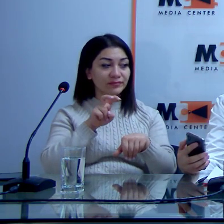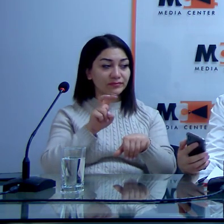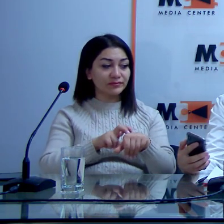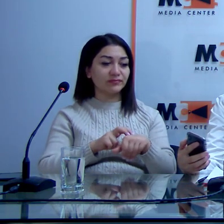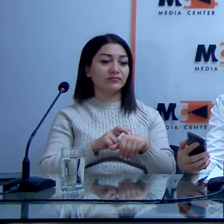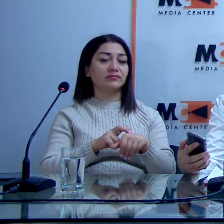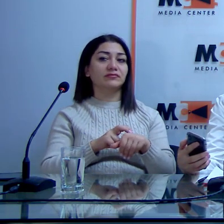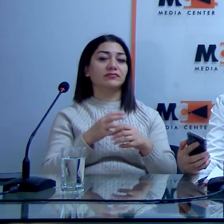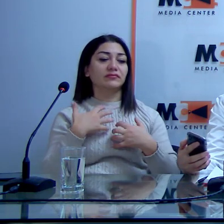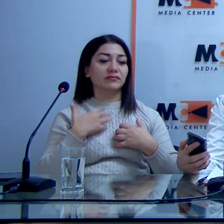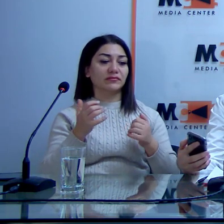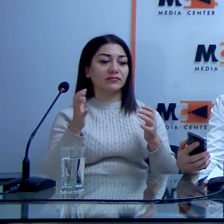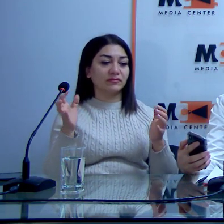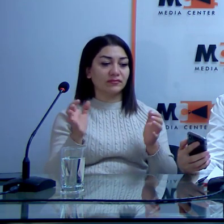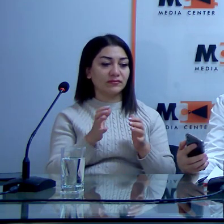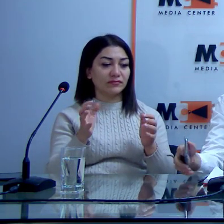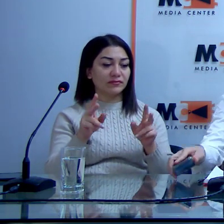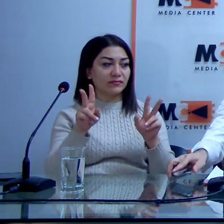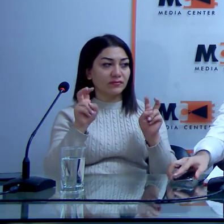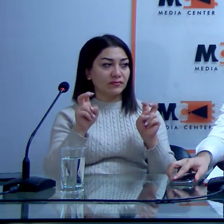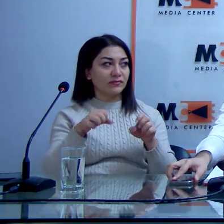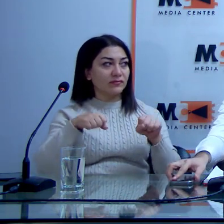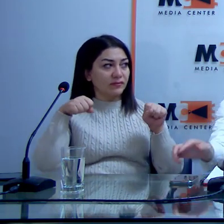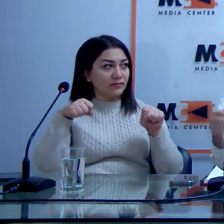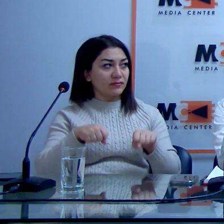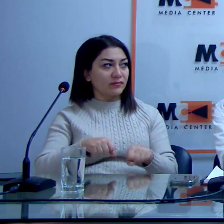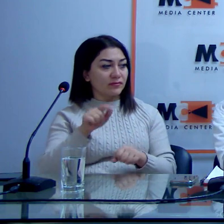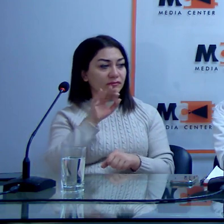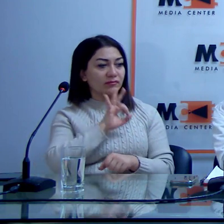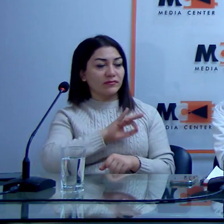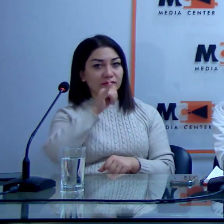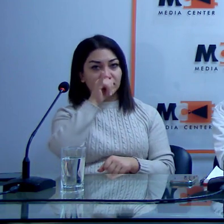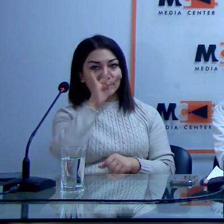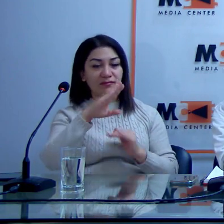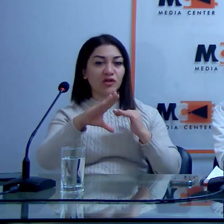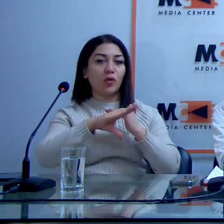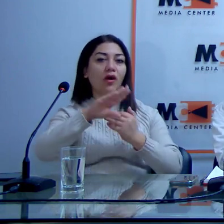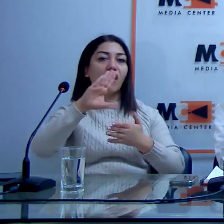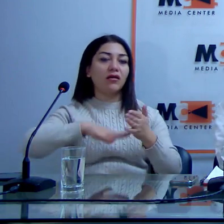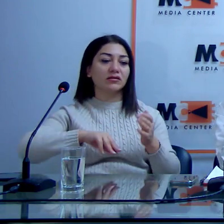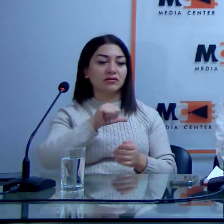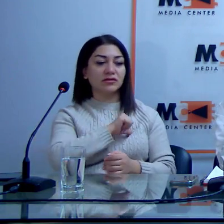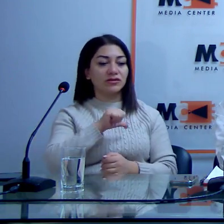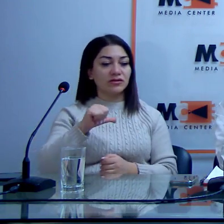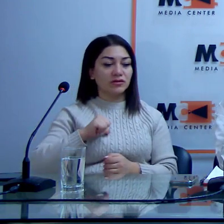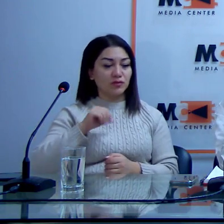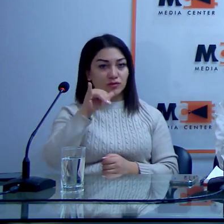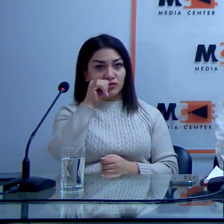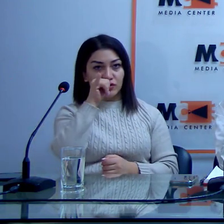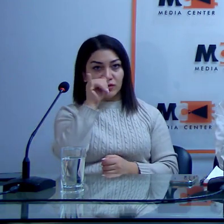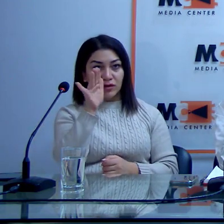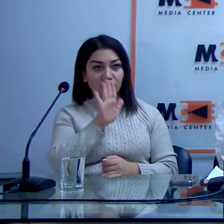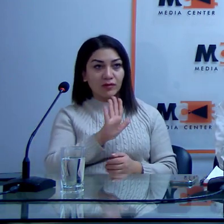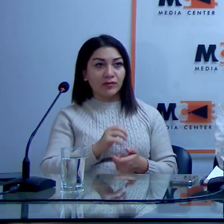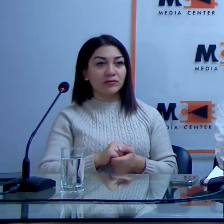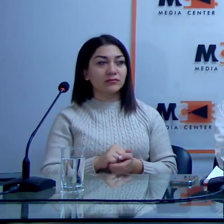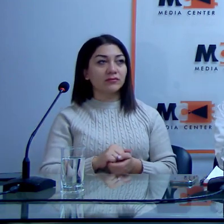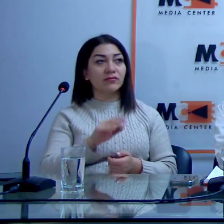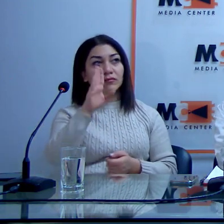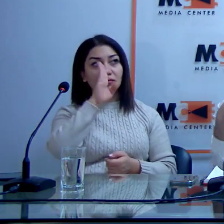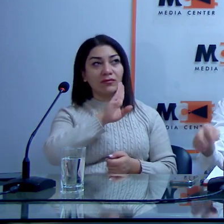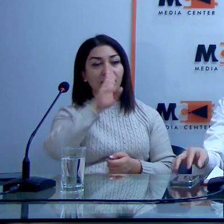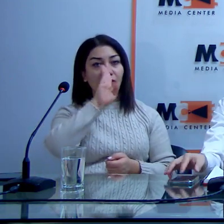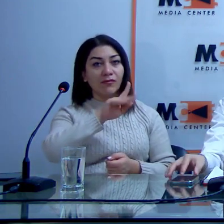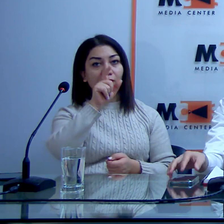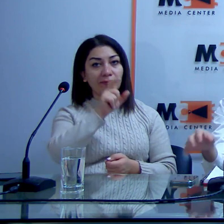իրանց առողջապահության առողջապահական իրավունքը իրացնել առանց օգնականի օգնության։ Եվ թույլ լսող